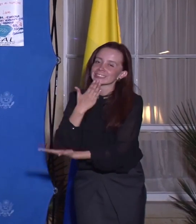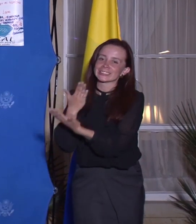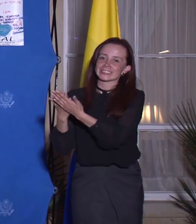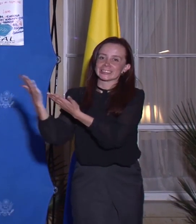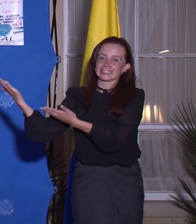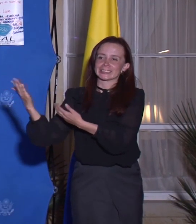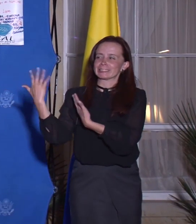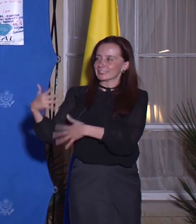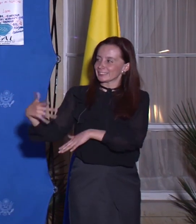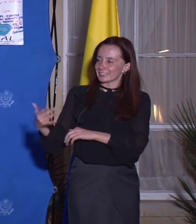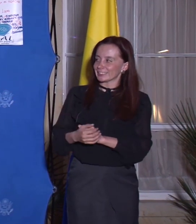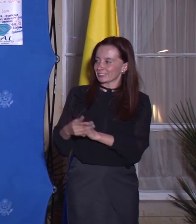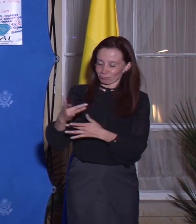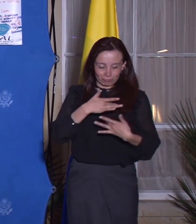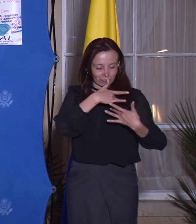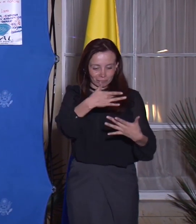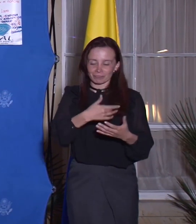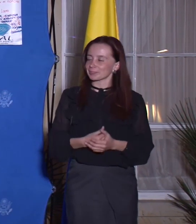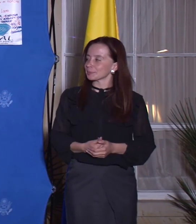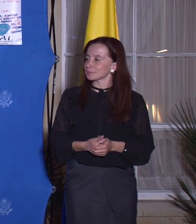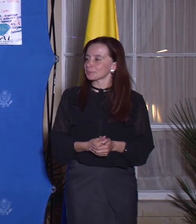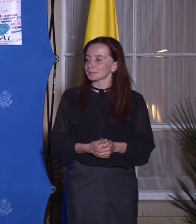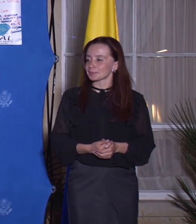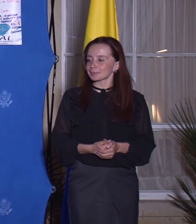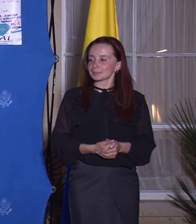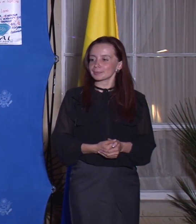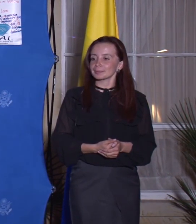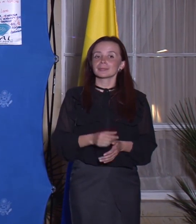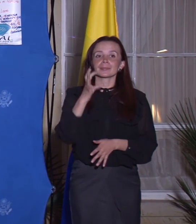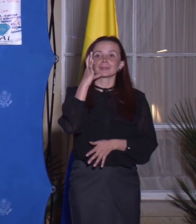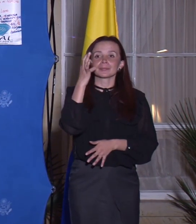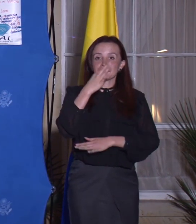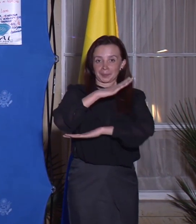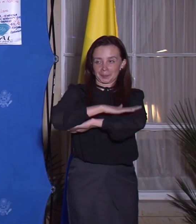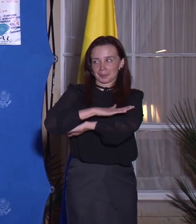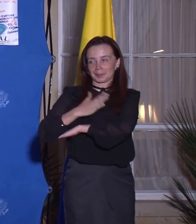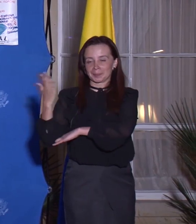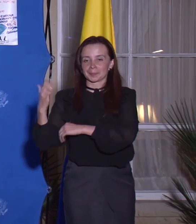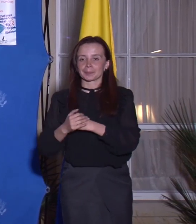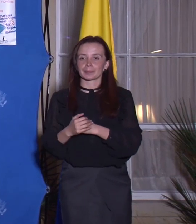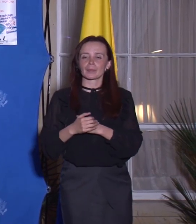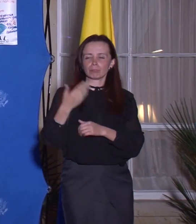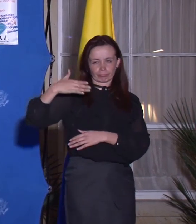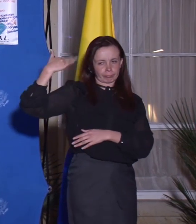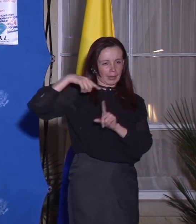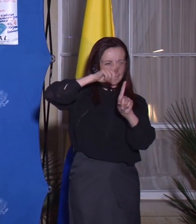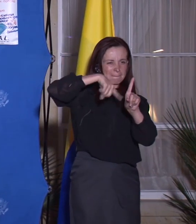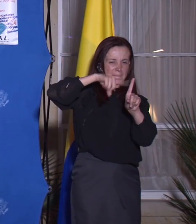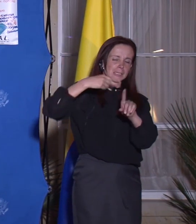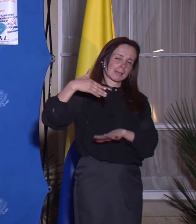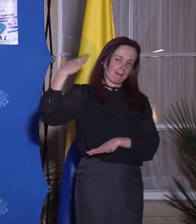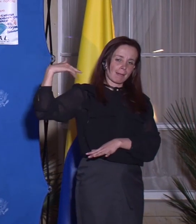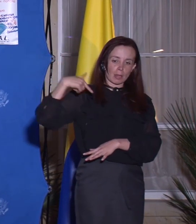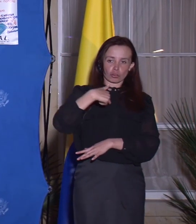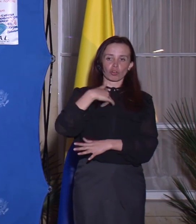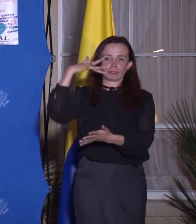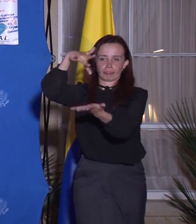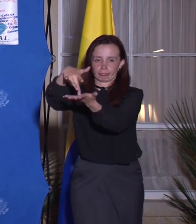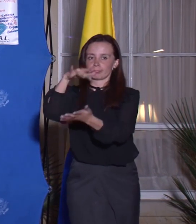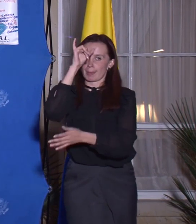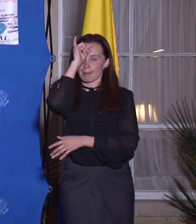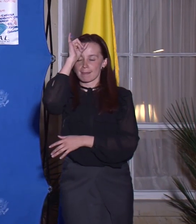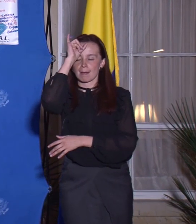gracias por toda su hospitalidad, señor embajador. Entonces, hace un par de meses yo visité ICAL